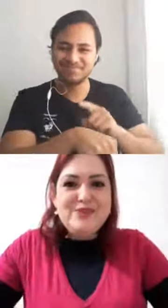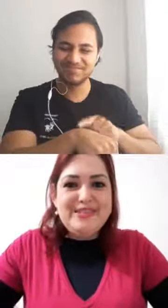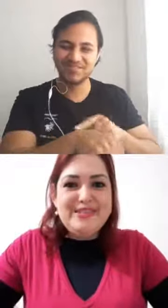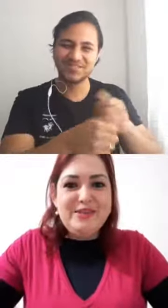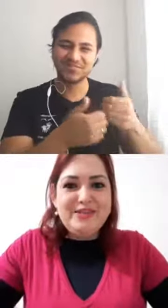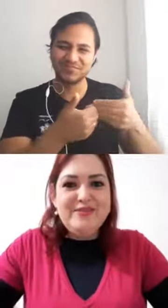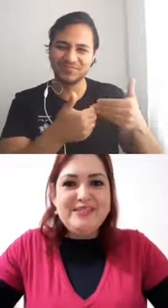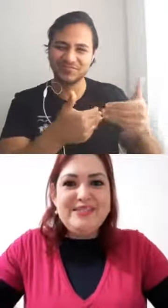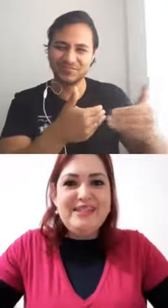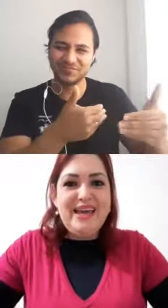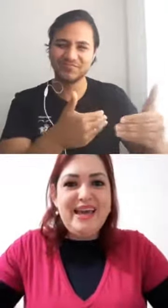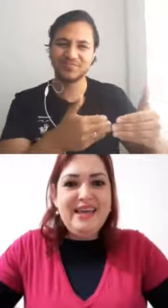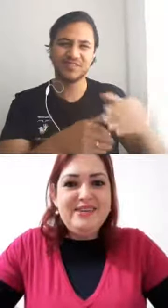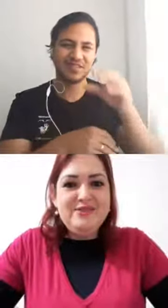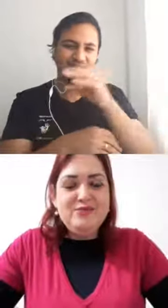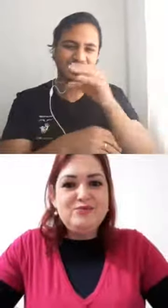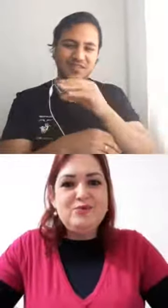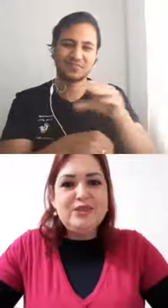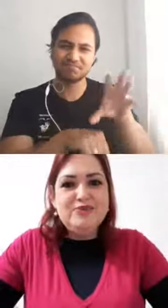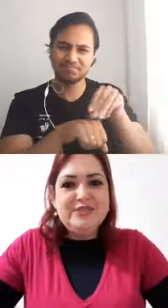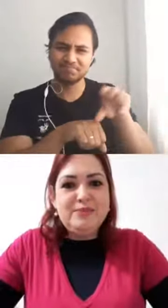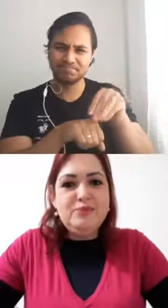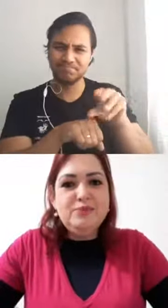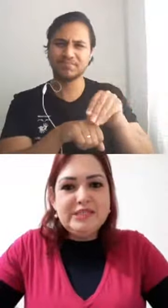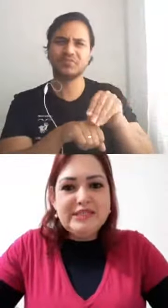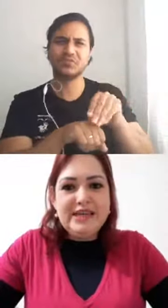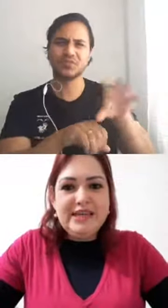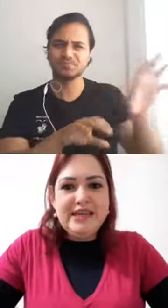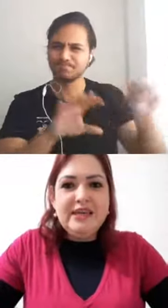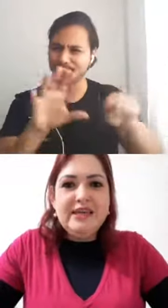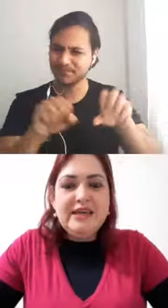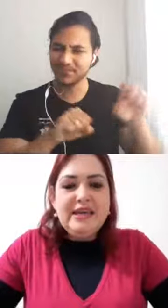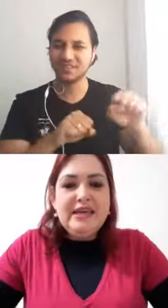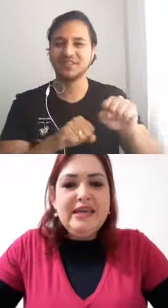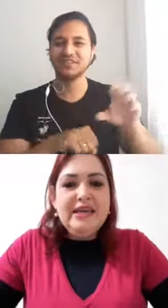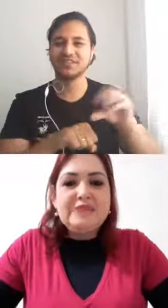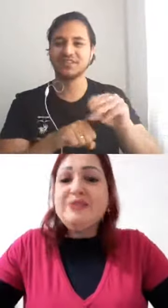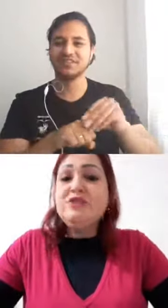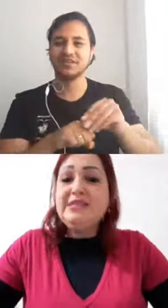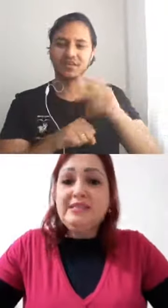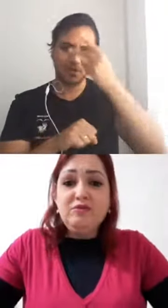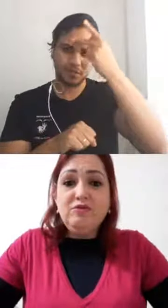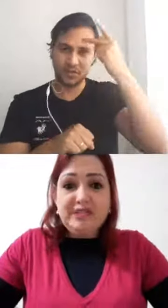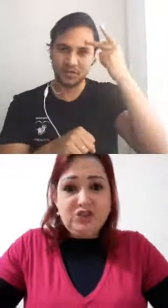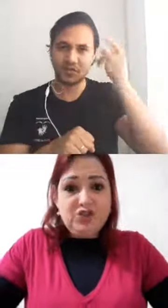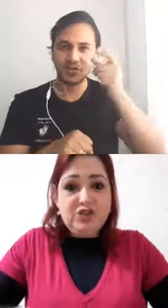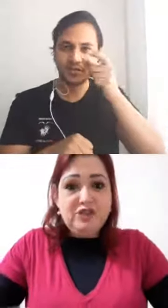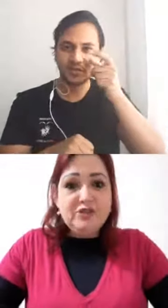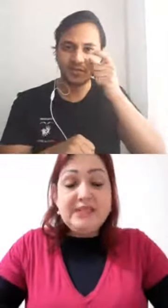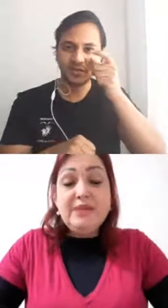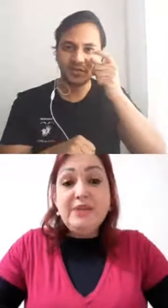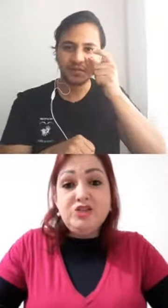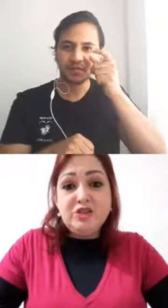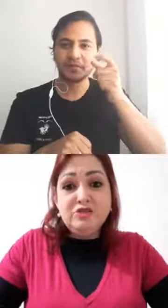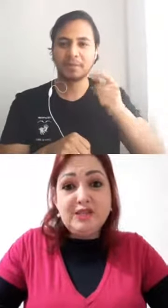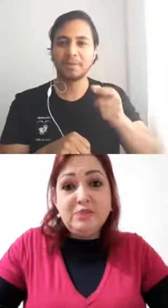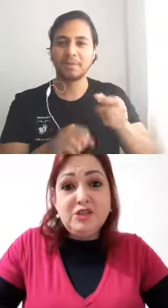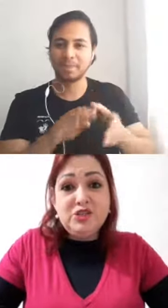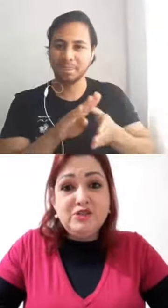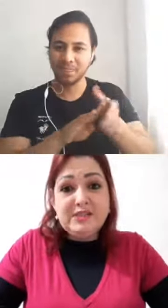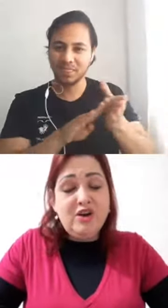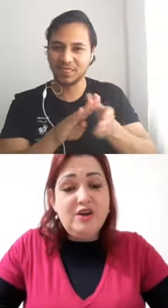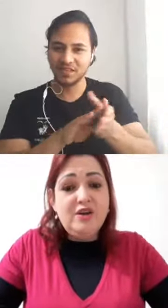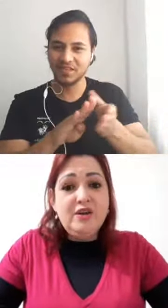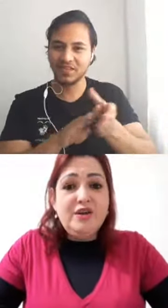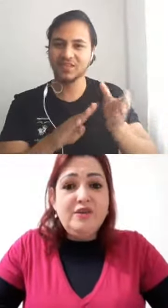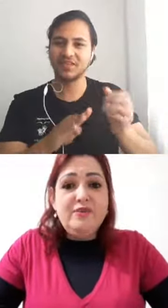O conhecimento que você tem, quanto você busca aí. E as pessoas que estão nos assistindo, eu sempre digo